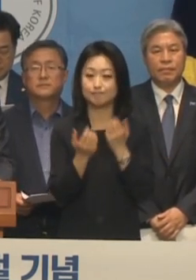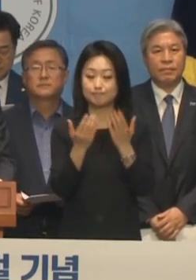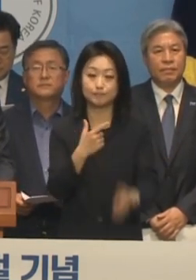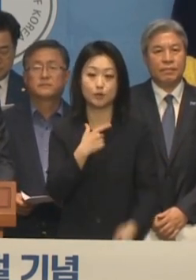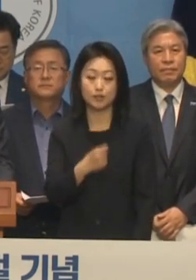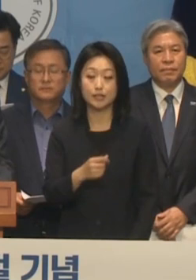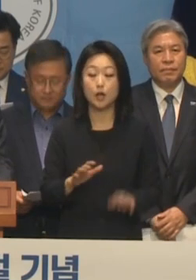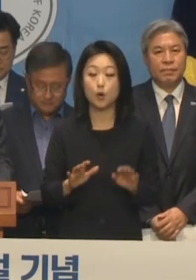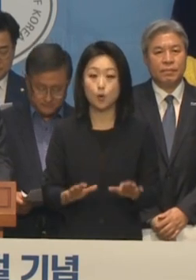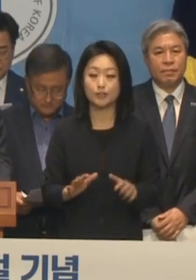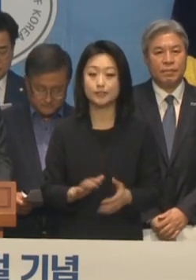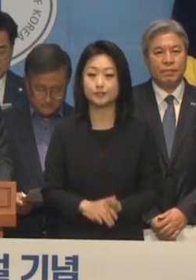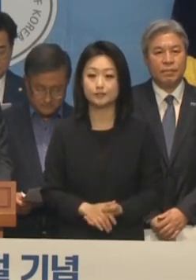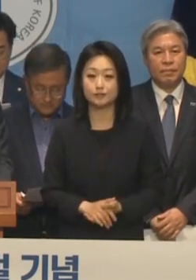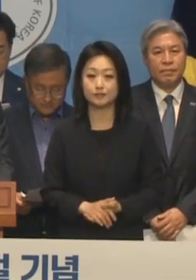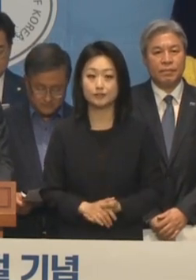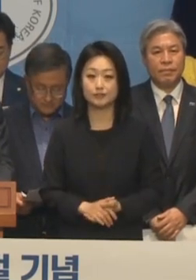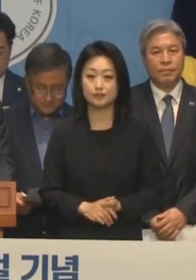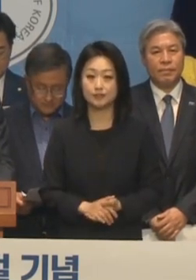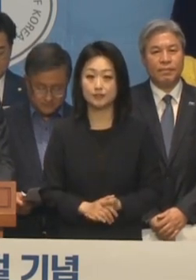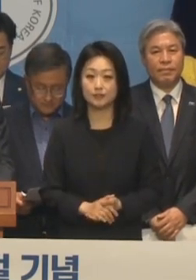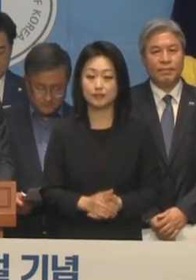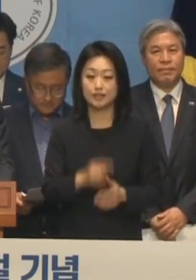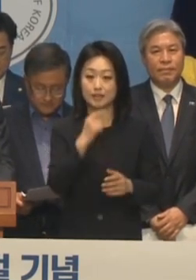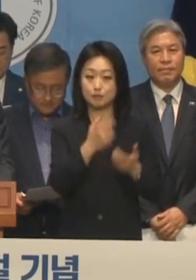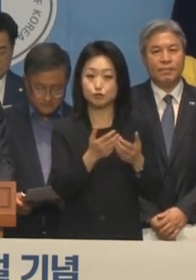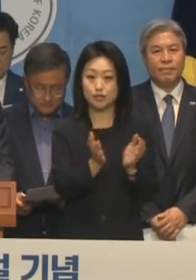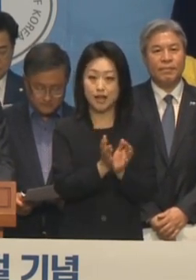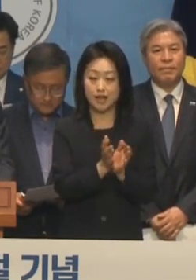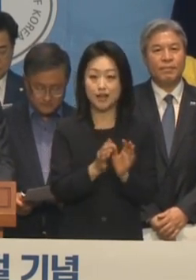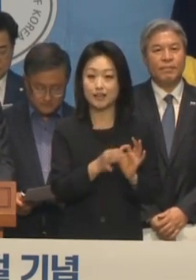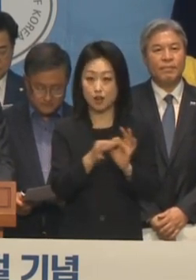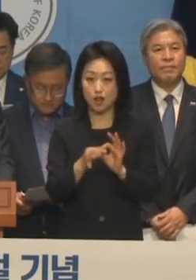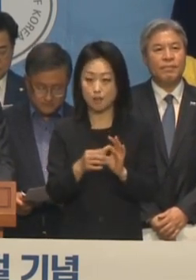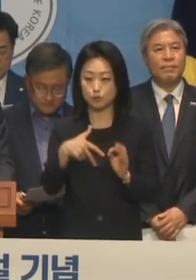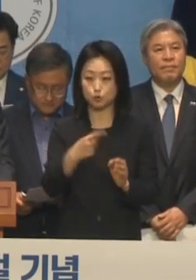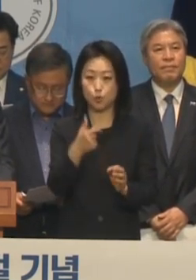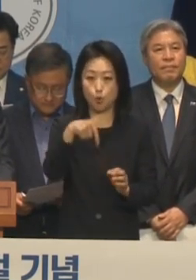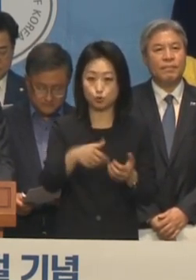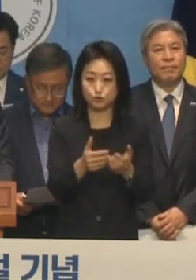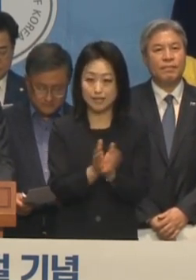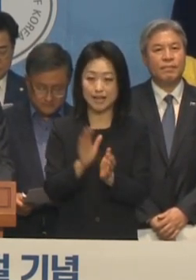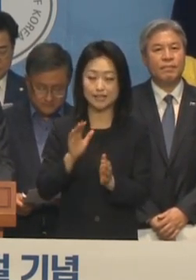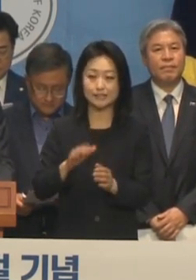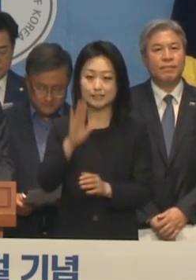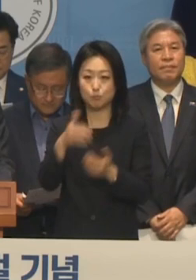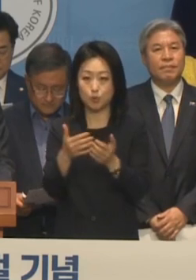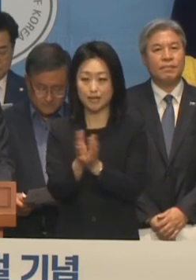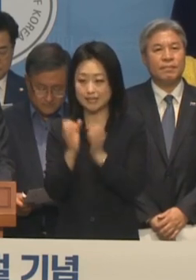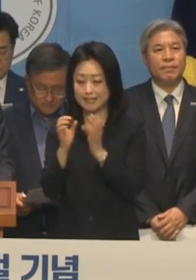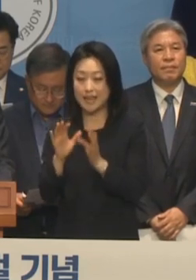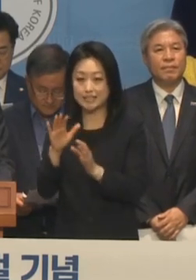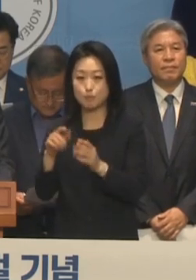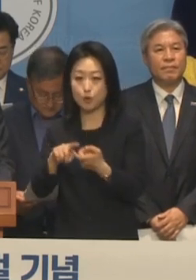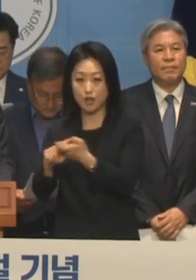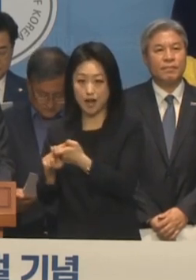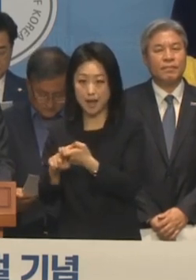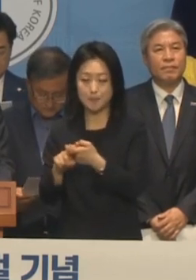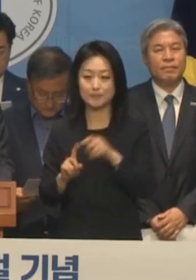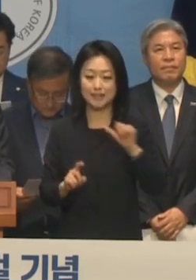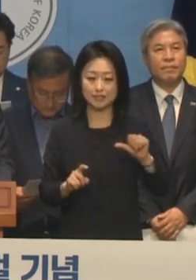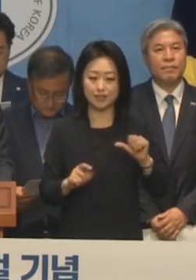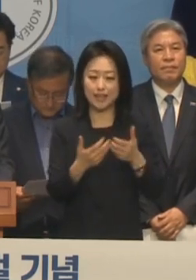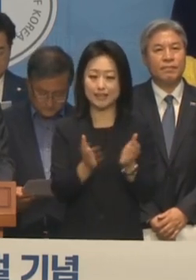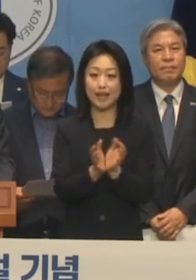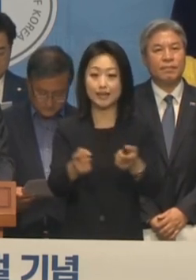오늘 공동 기자회견에는 더불어민주당, 더불어민주연합, 조국혁신당, 진보당, 새진보연합 다섯 개 정당이 참여를